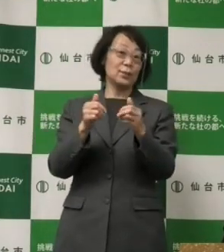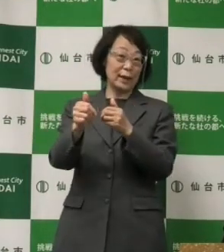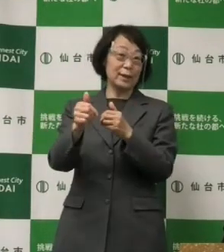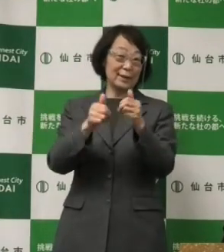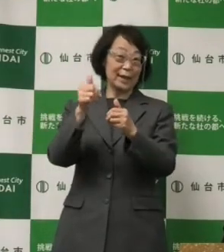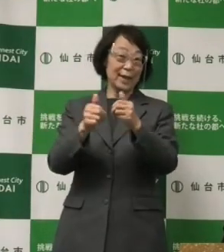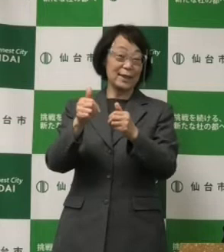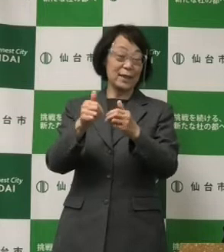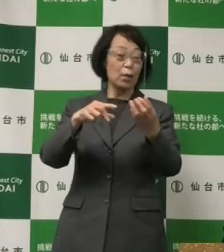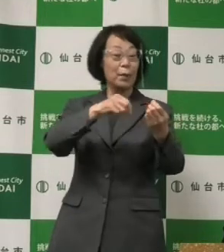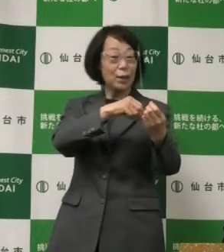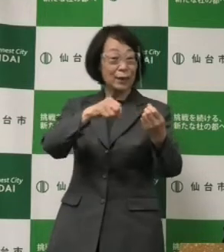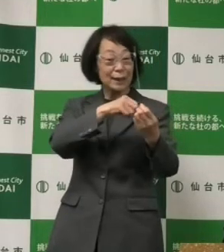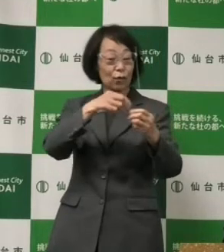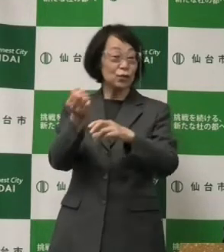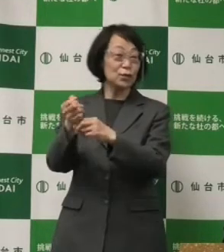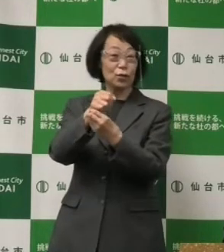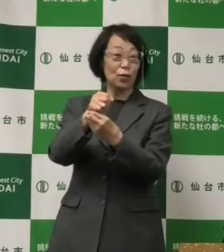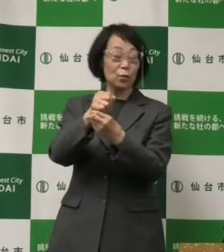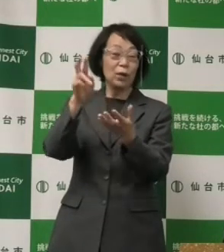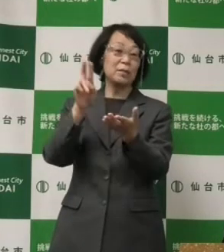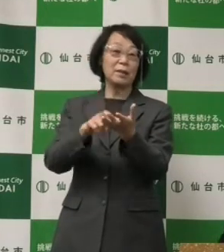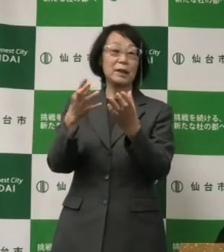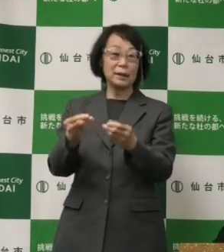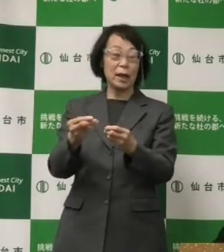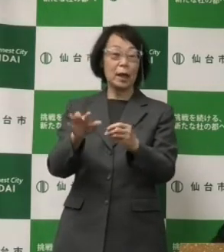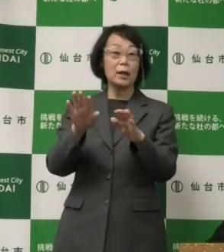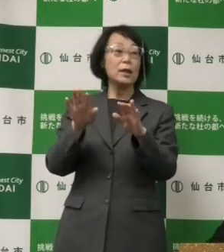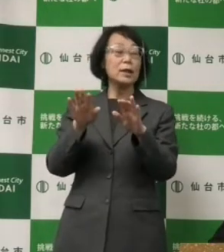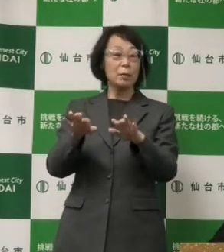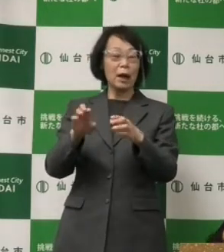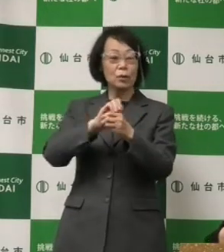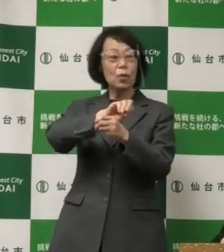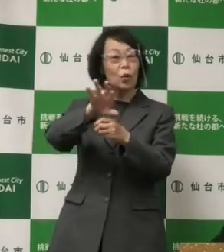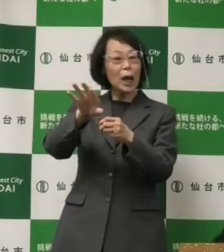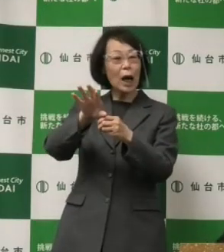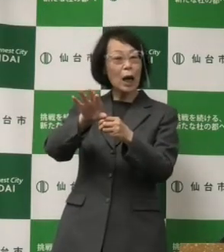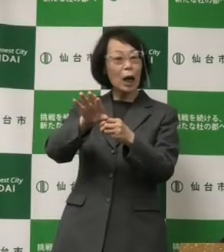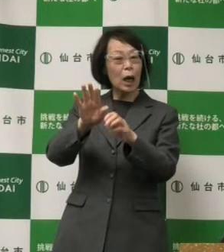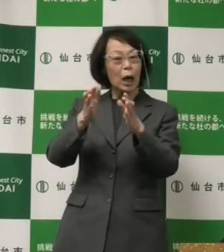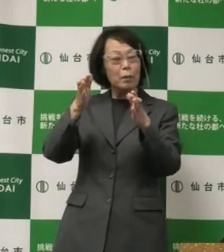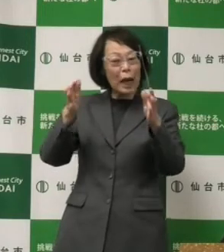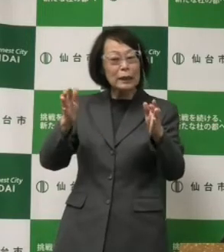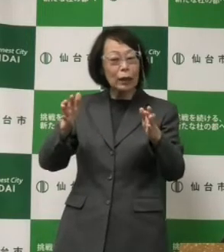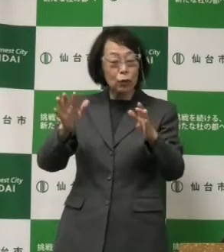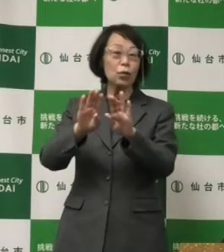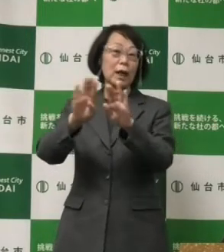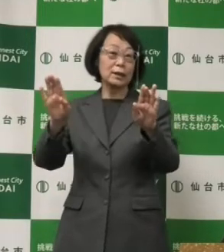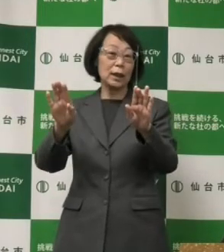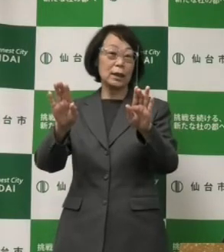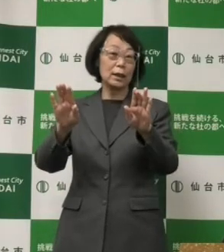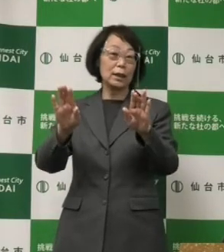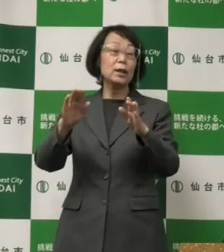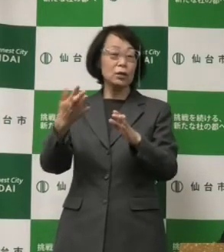リンの優勝の方も決まったんですけれども、今のところの所感、コロナ禍の開催ではあるんですけれども、どのように